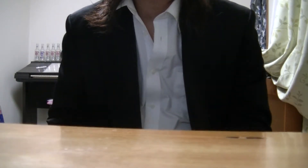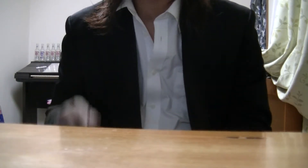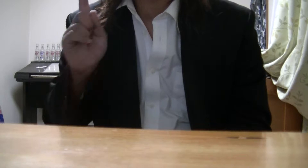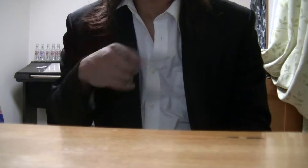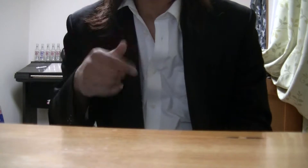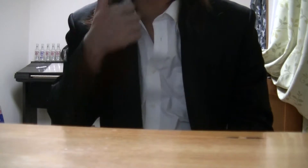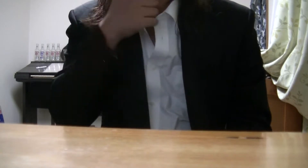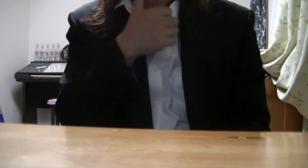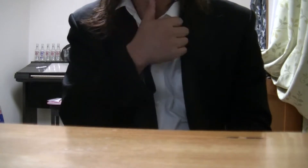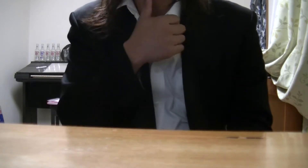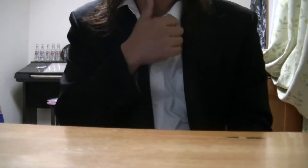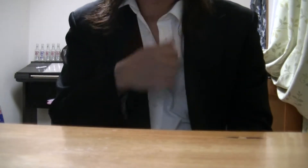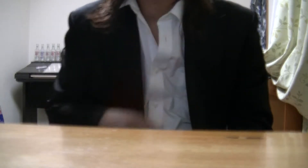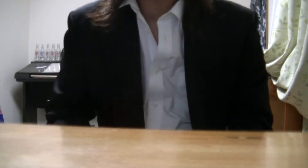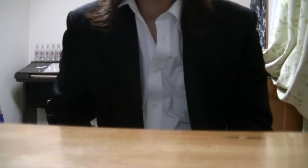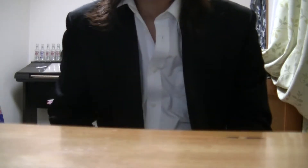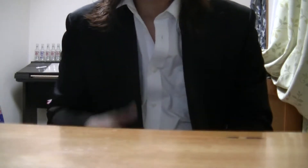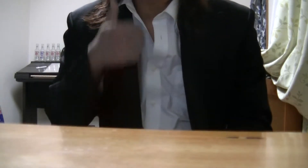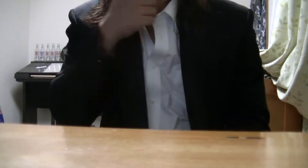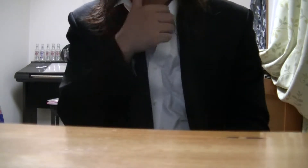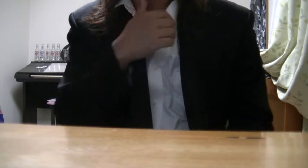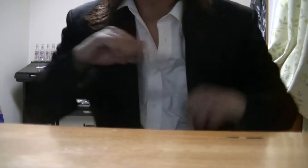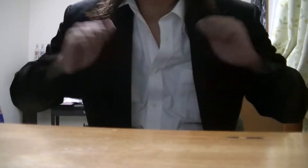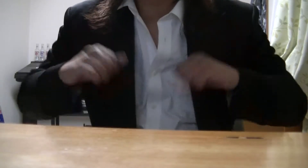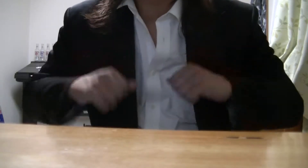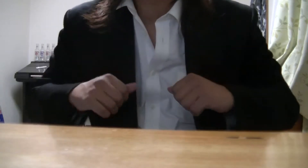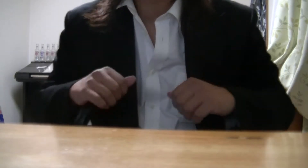よ、慣れんかったら生きていけんから、